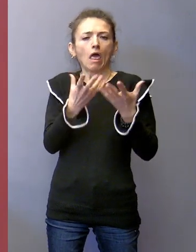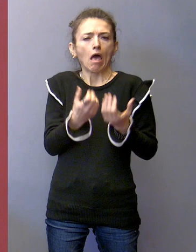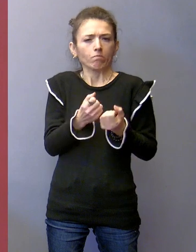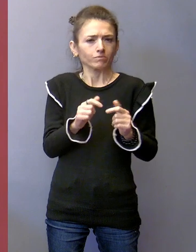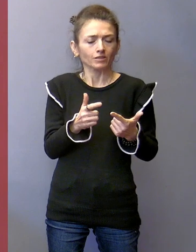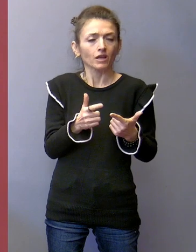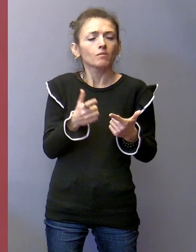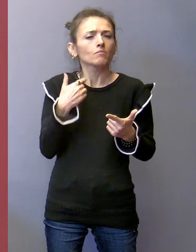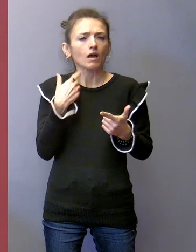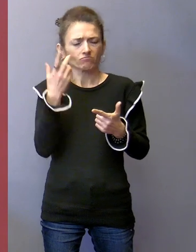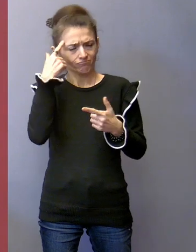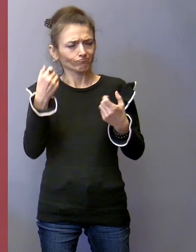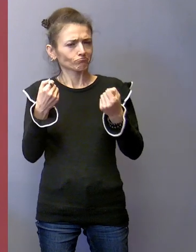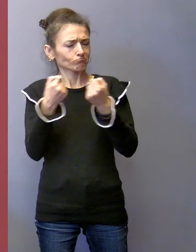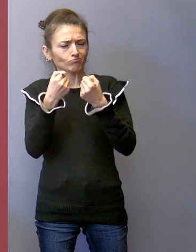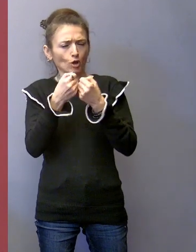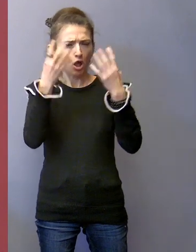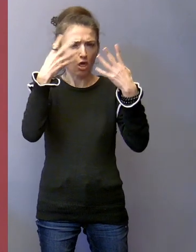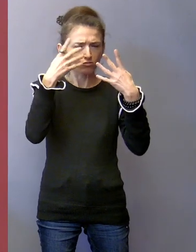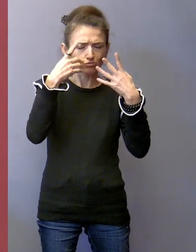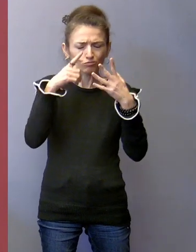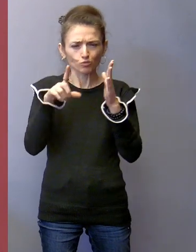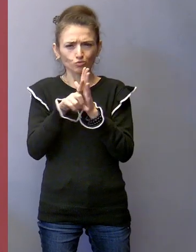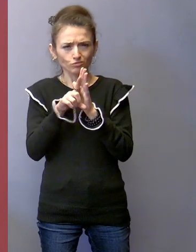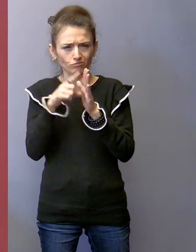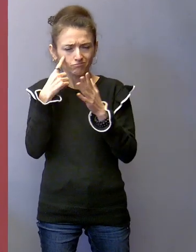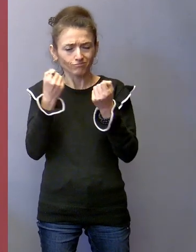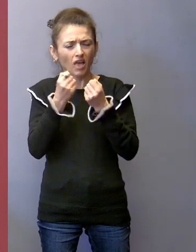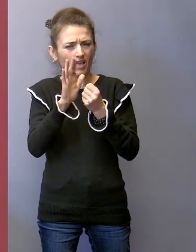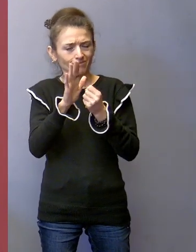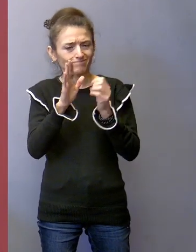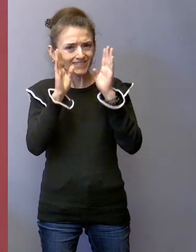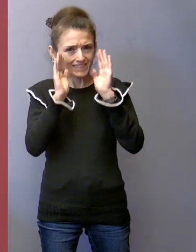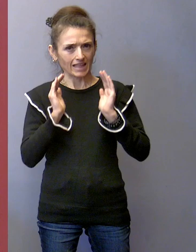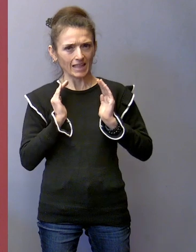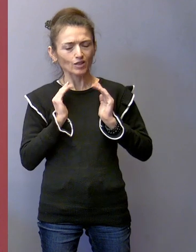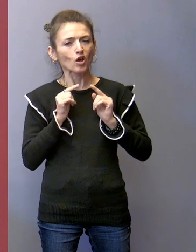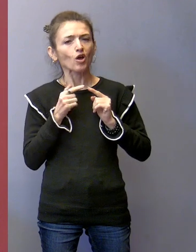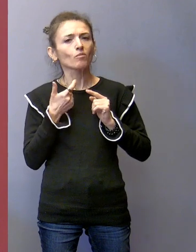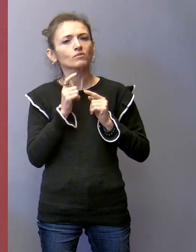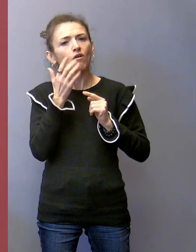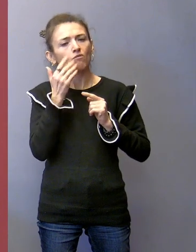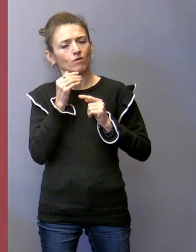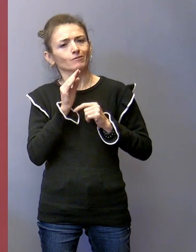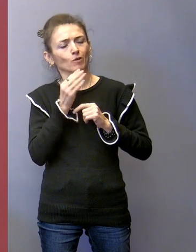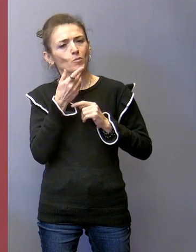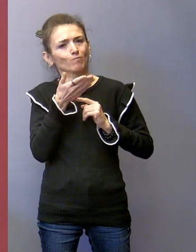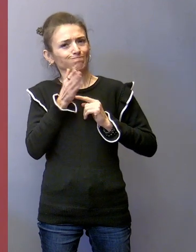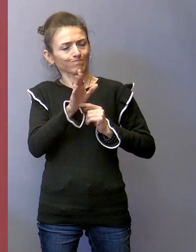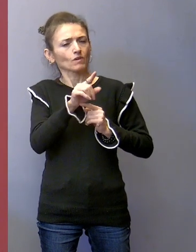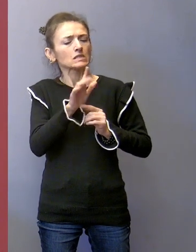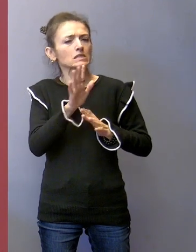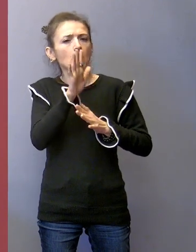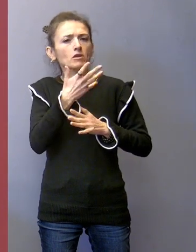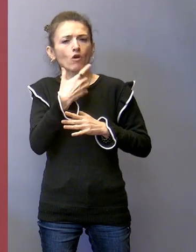un controsenso logico e giuridico perché vanno No però mi segua perché vuole sottoporla lei alla presidenza secondo me è un refuso